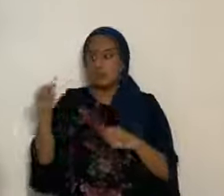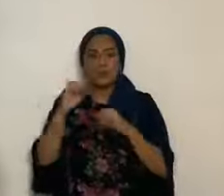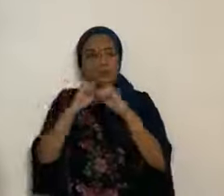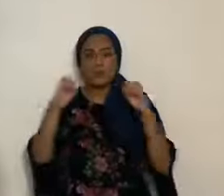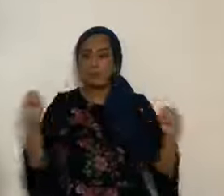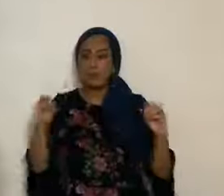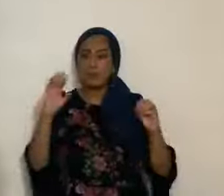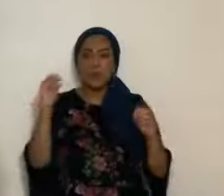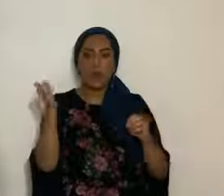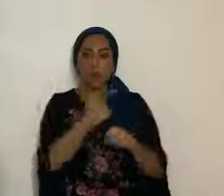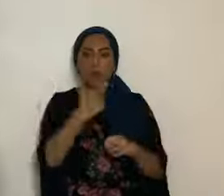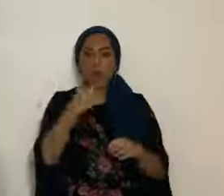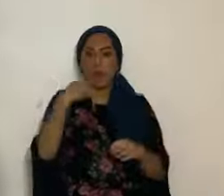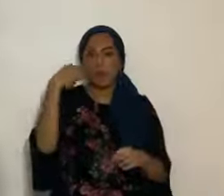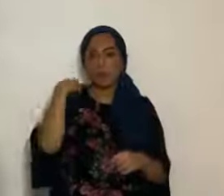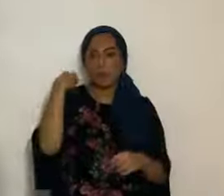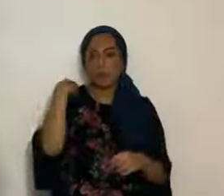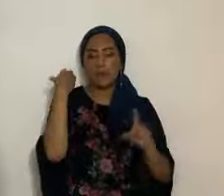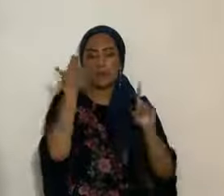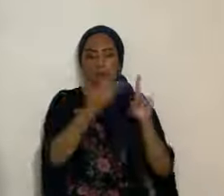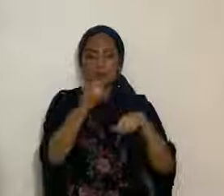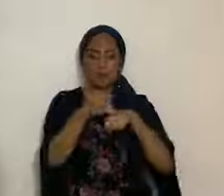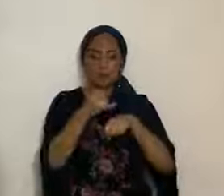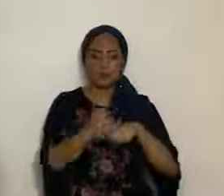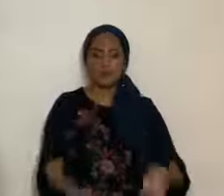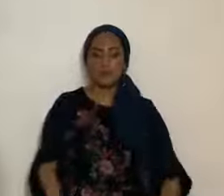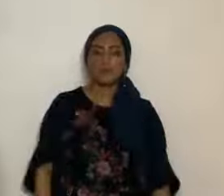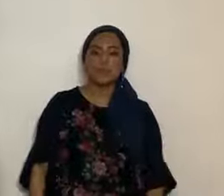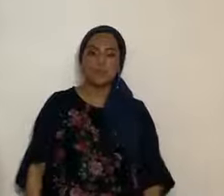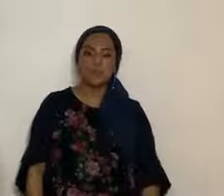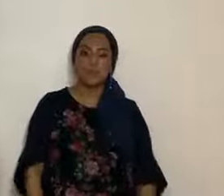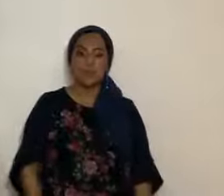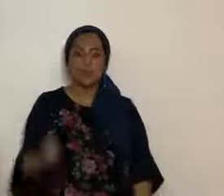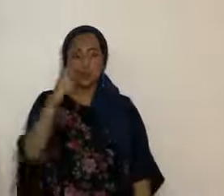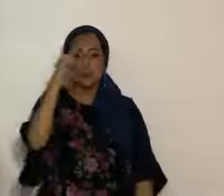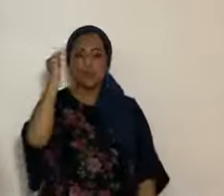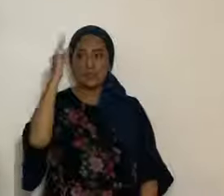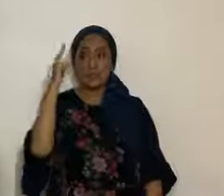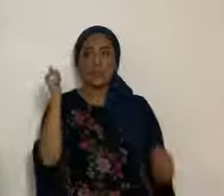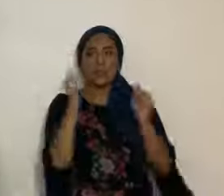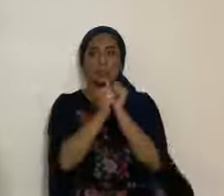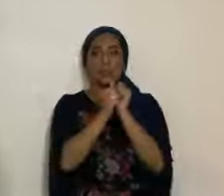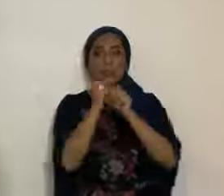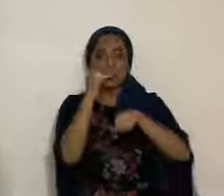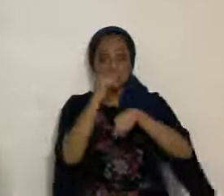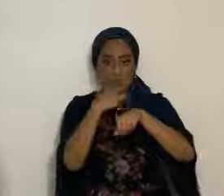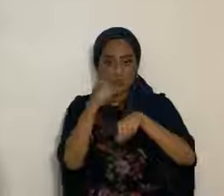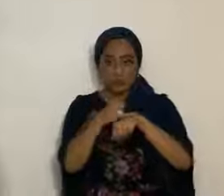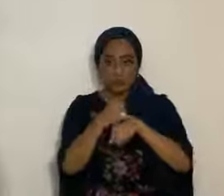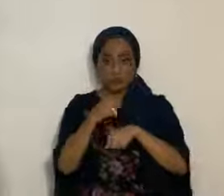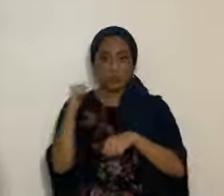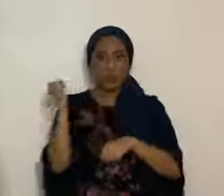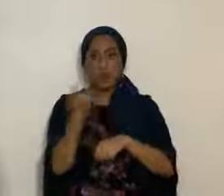las que estaban al cuidado de José, porque Yahweh estaba con José y lo que hacía, Yahweh